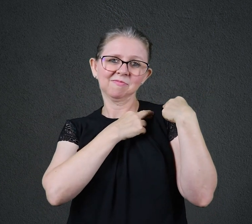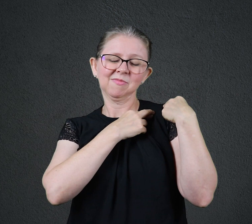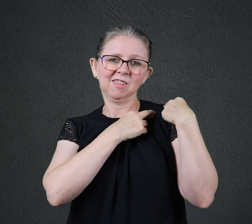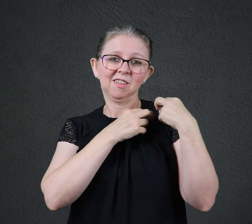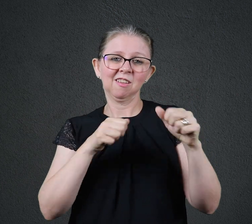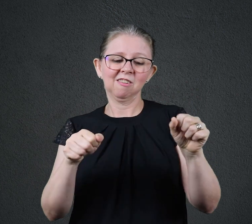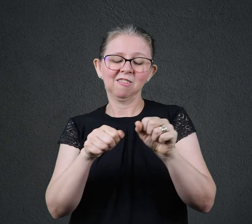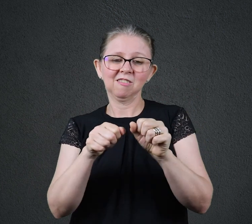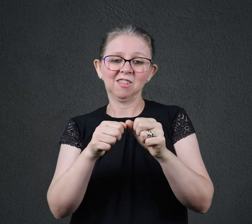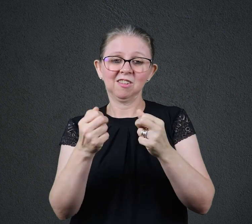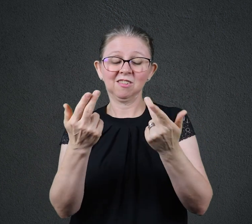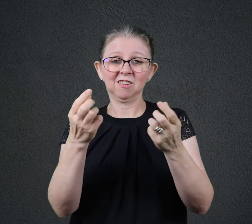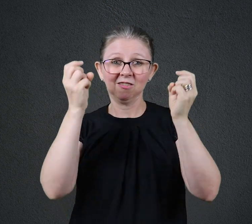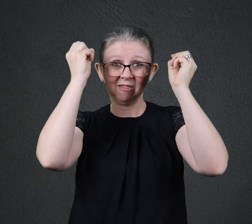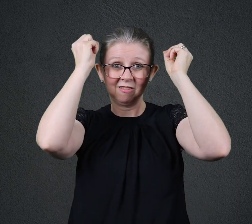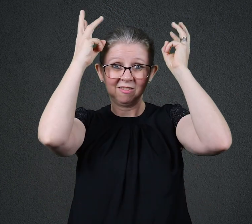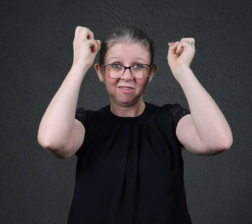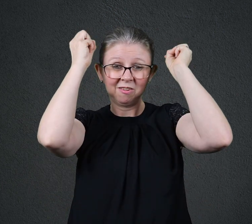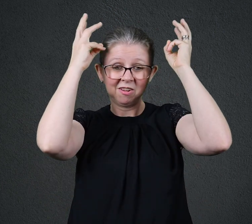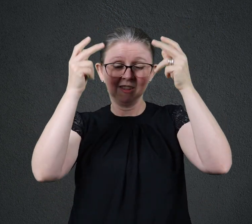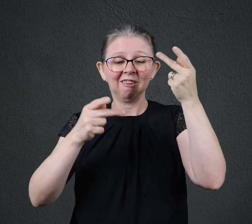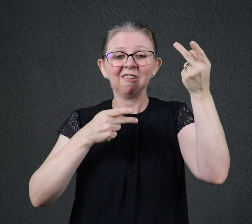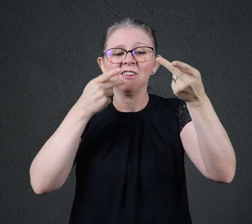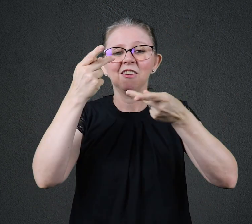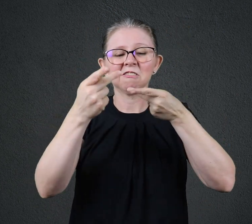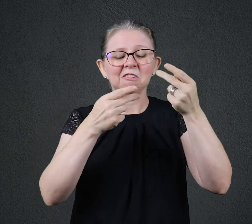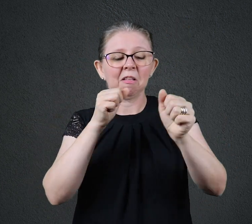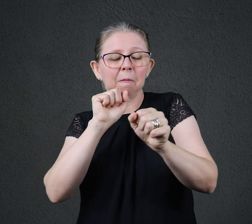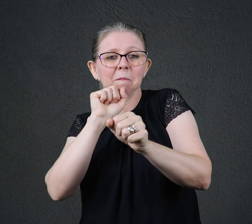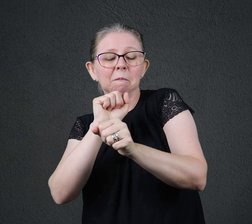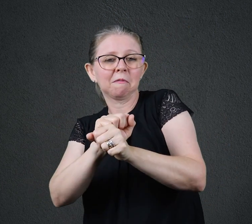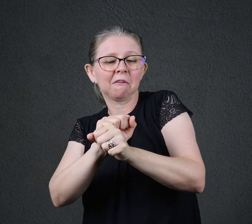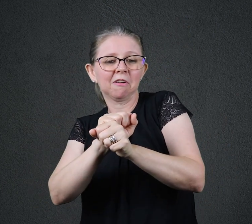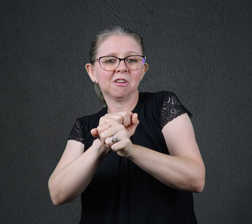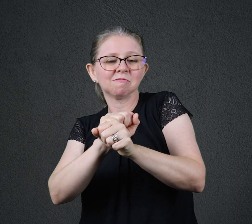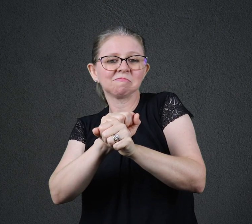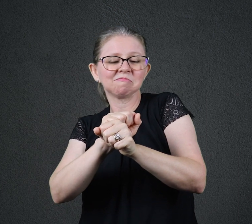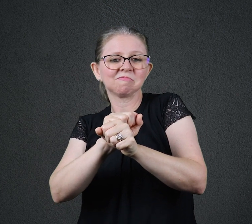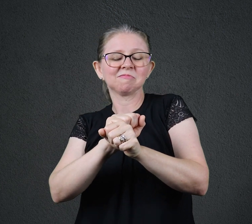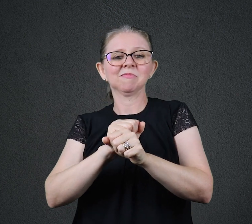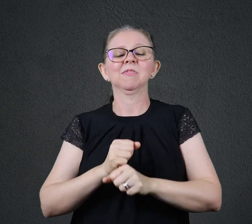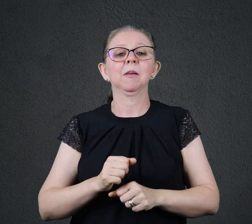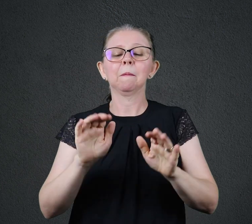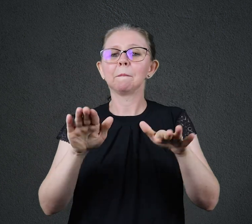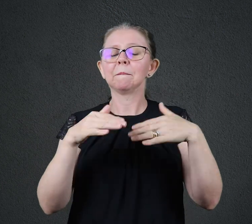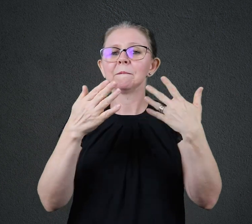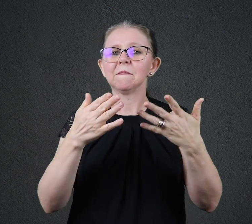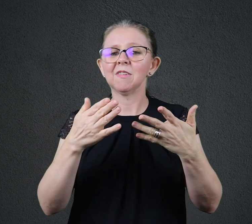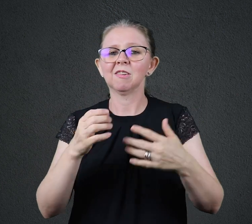dispensar ofertas ou voluntários. No entanto, quando há ânimo, disposição e principalmente vidas dedicadas